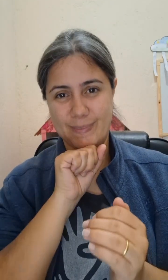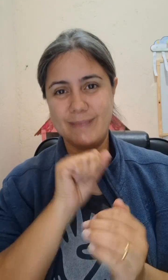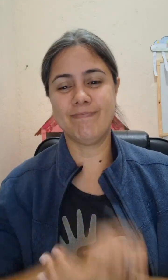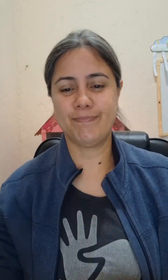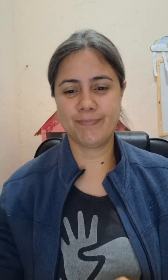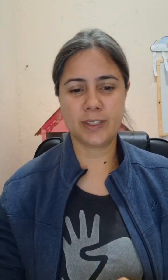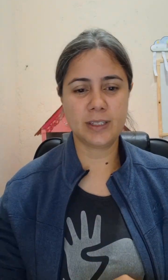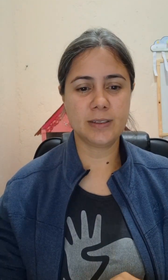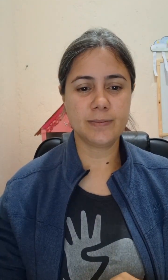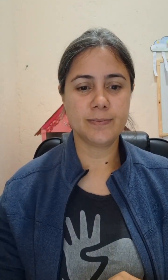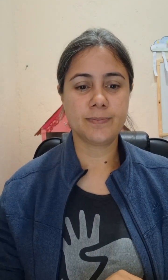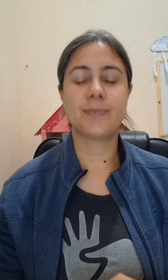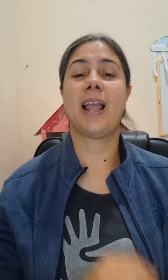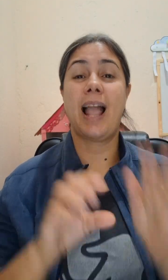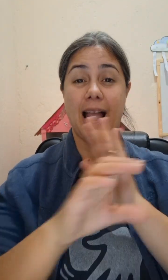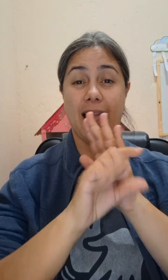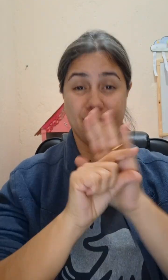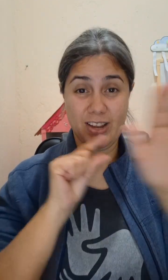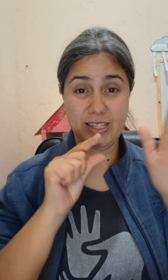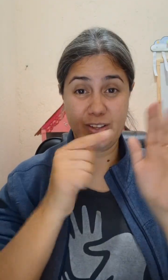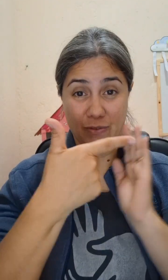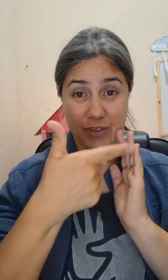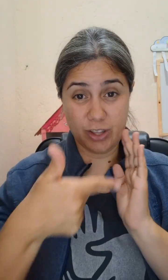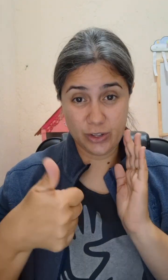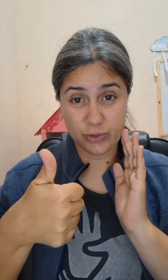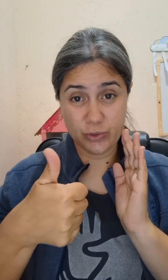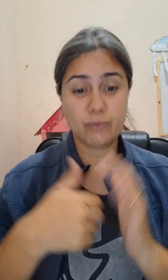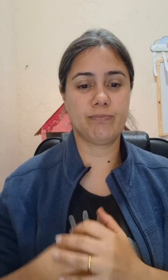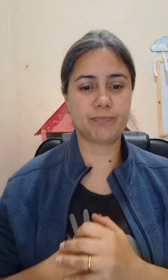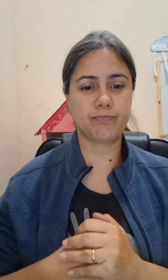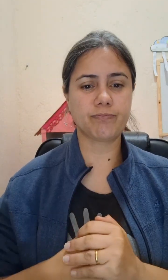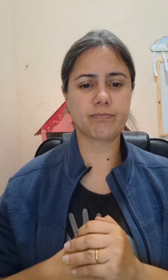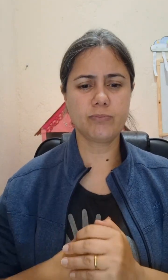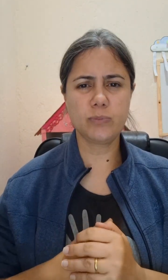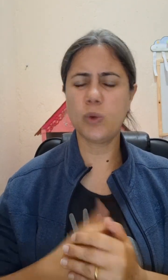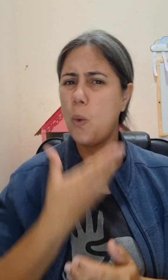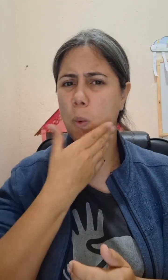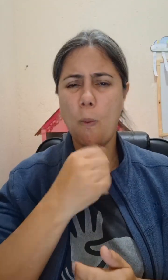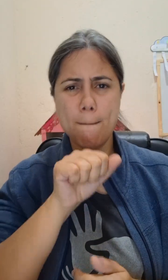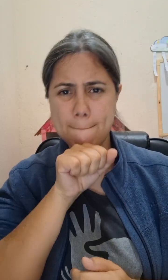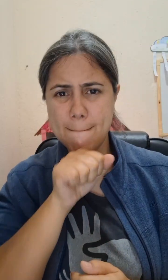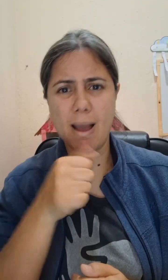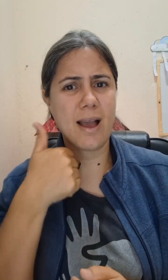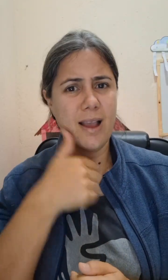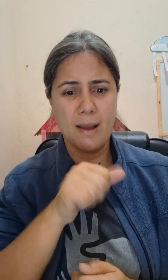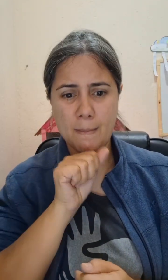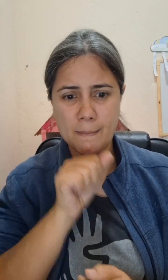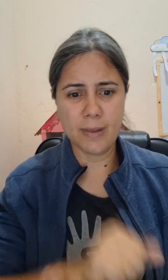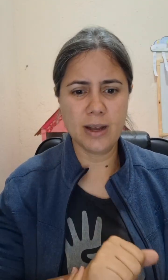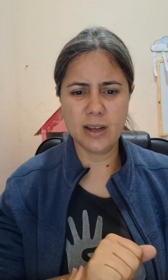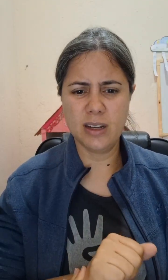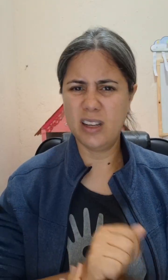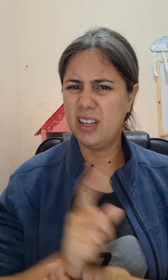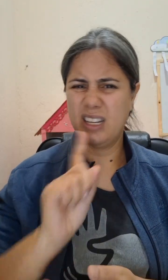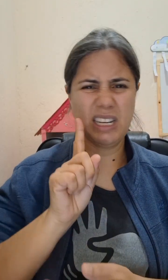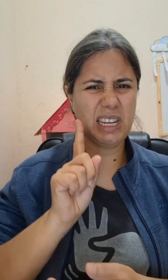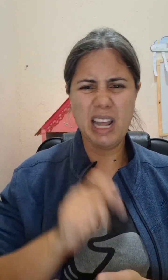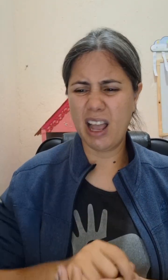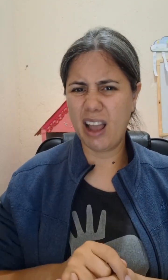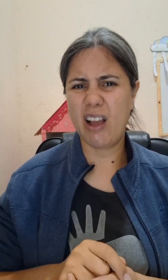agrada que os filhos obedeçam os pais, o pai e a mãe. Versículo 21, os pais, a pai